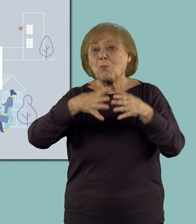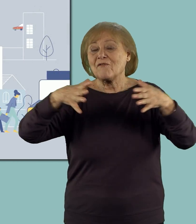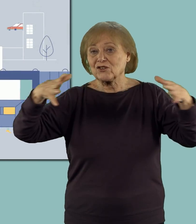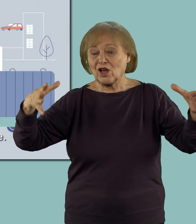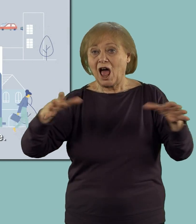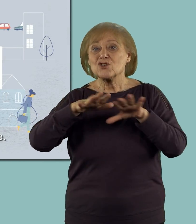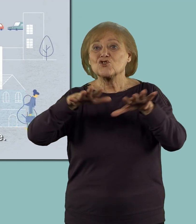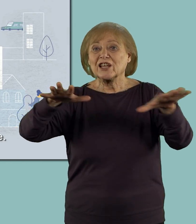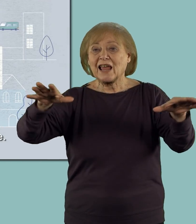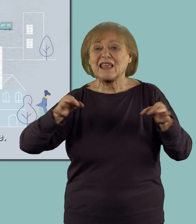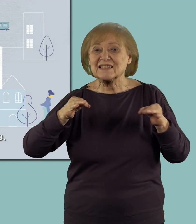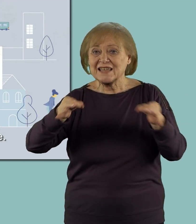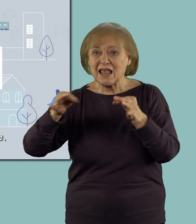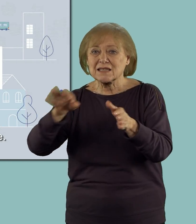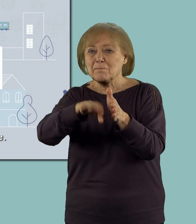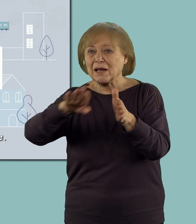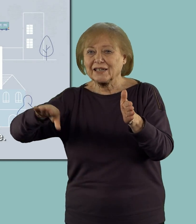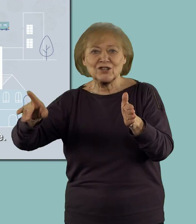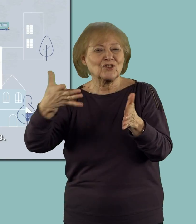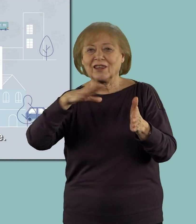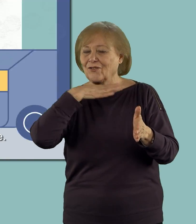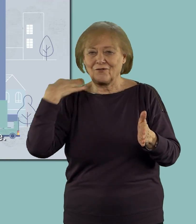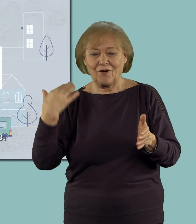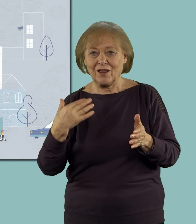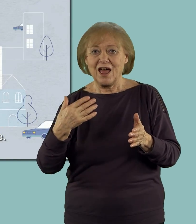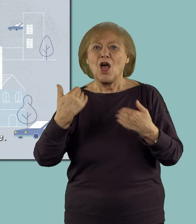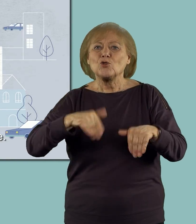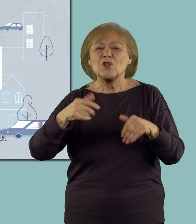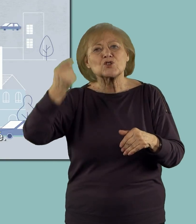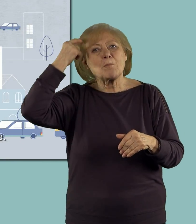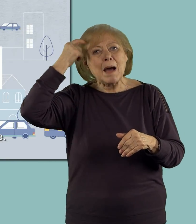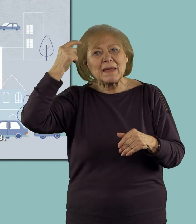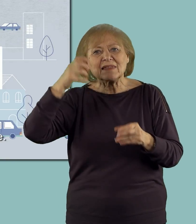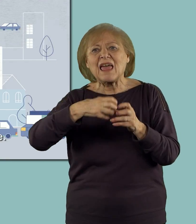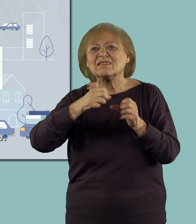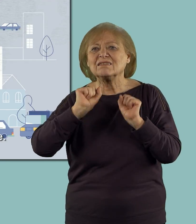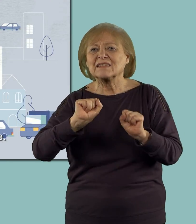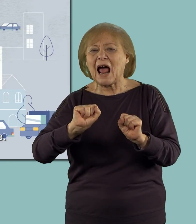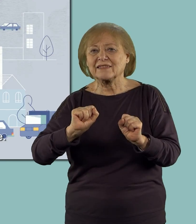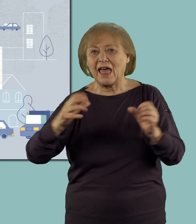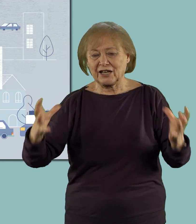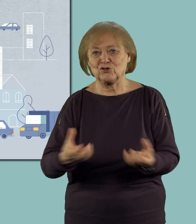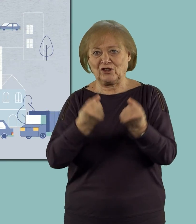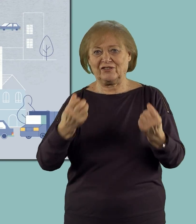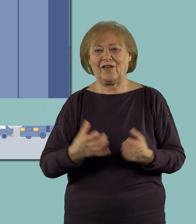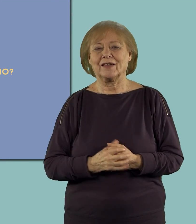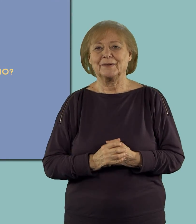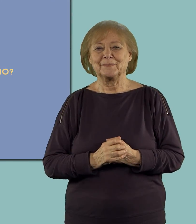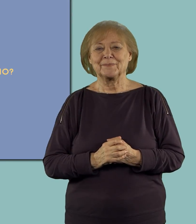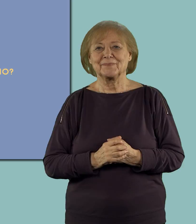povečuje. Širjenje cest in parkirišč ne zadošča. Nujne so pametne in trajnostne rešitve.